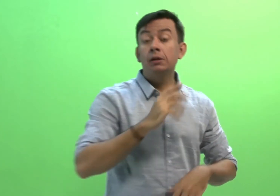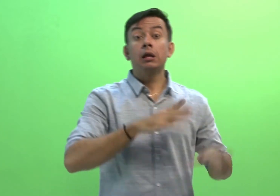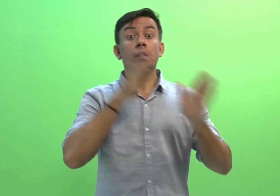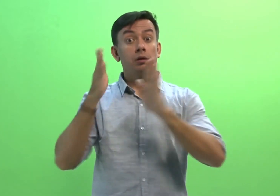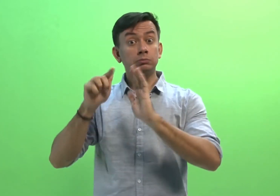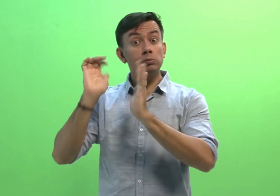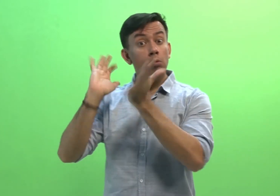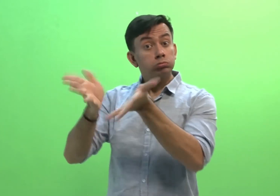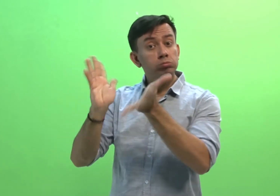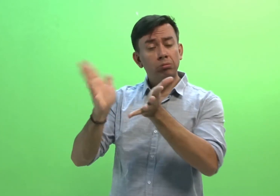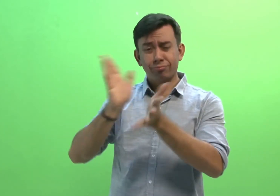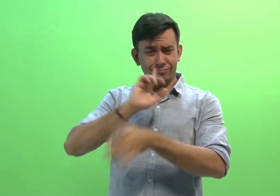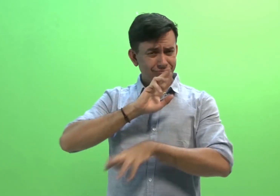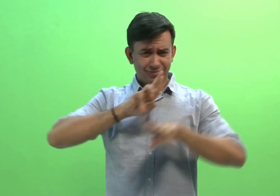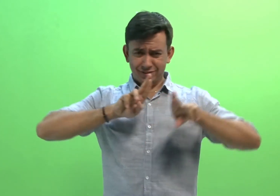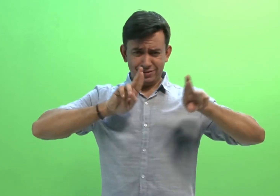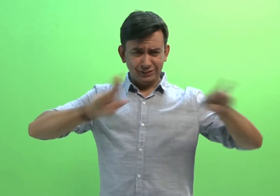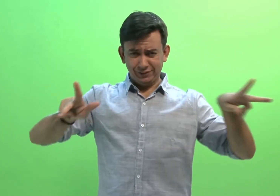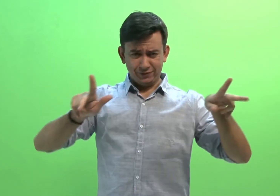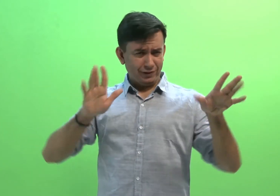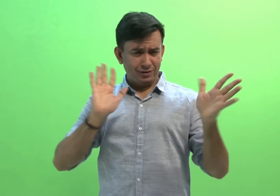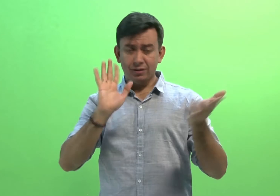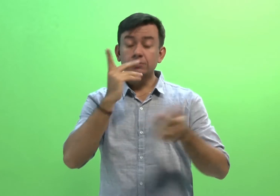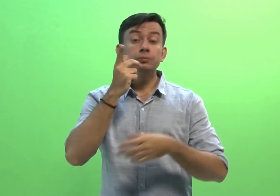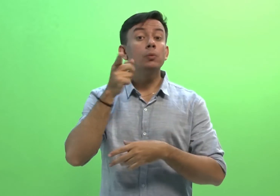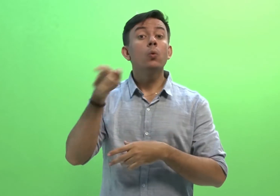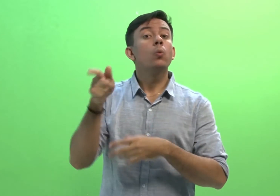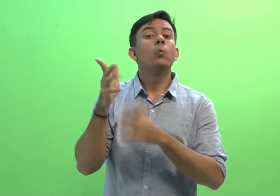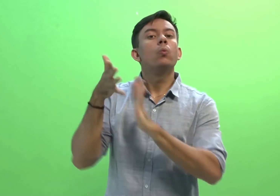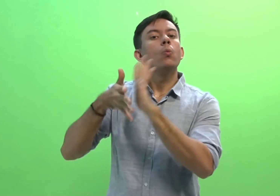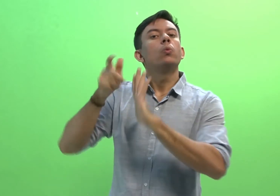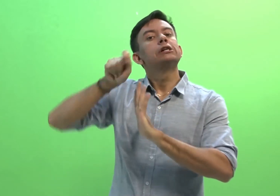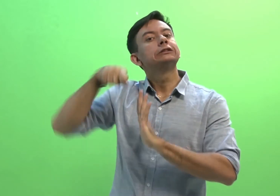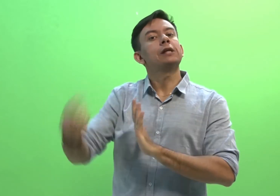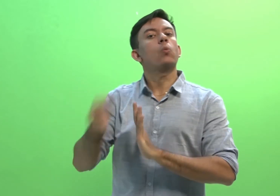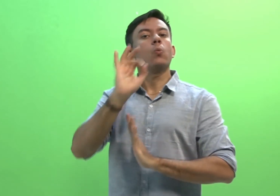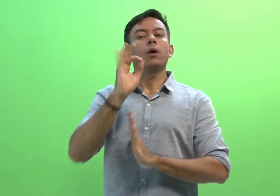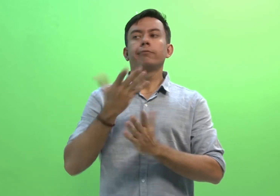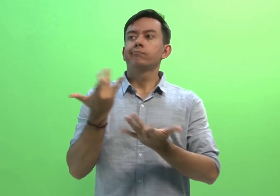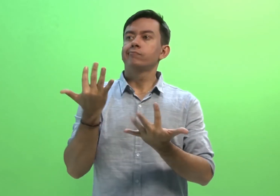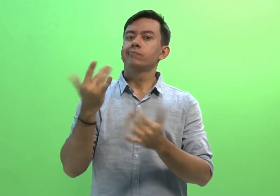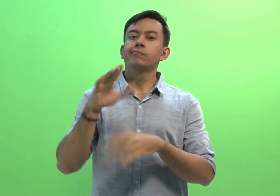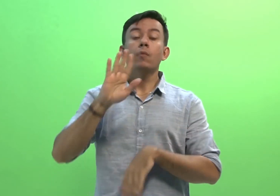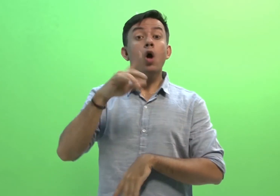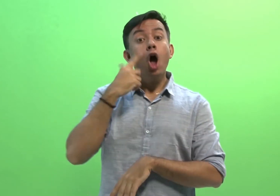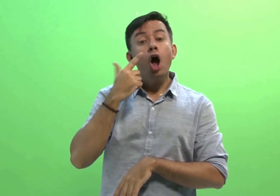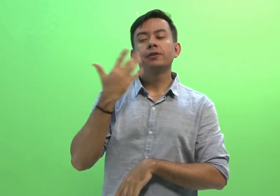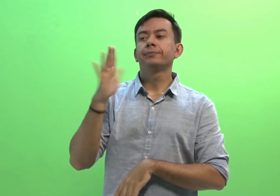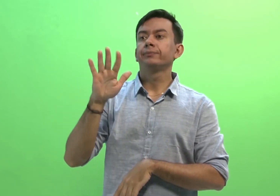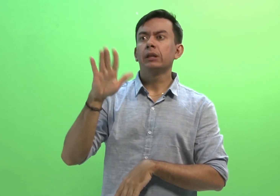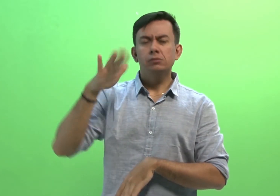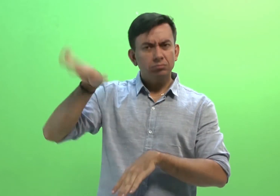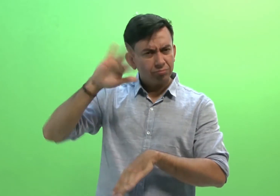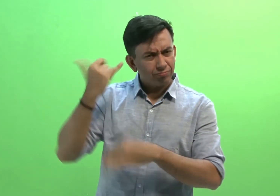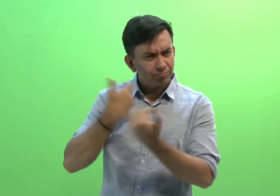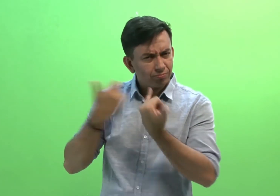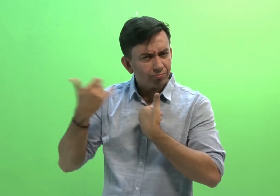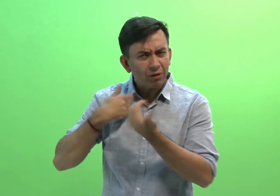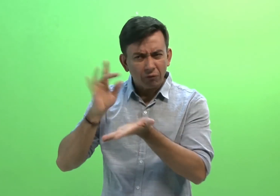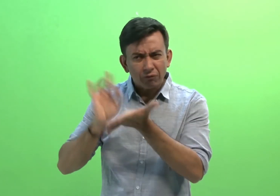Em língua de sinais, totalmente diferente. A dos sinais. Gente, eu fiquei sabendo, não